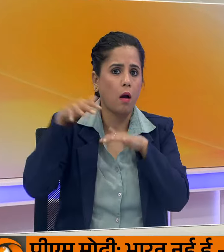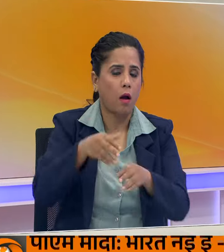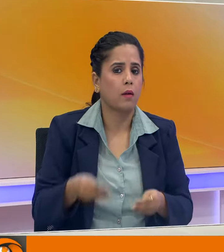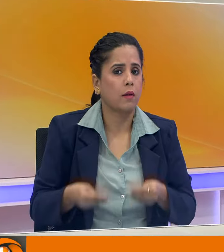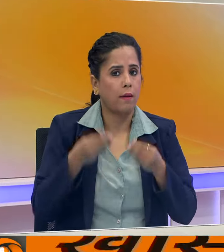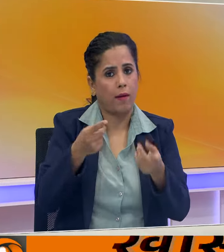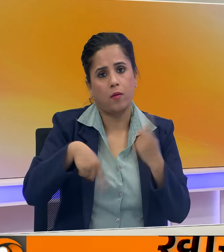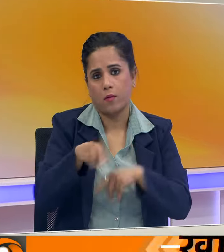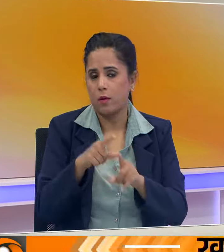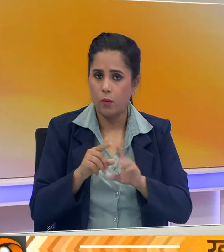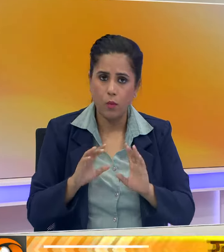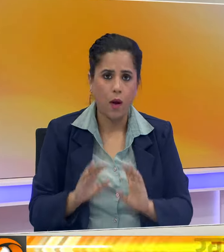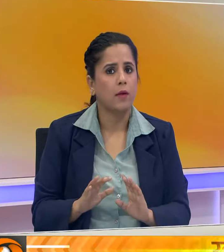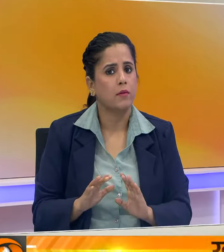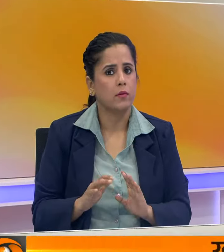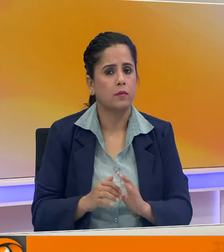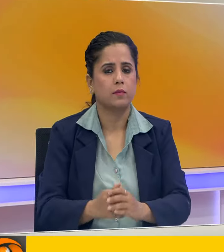दिया जाता